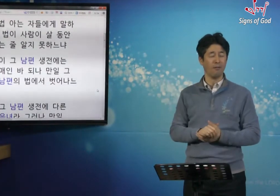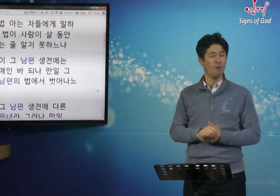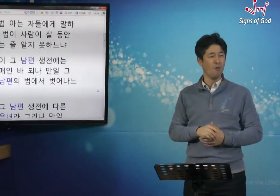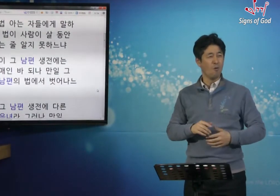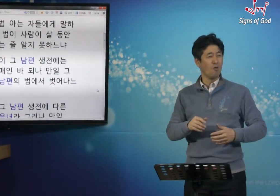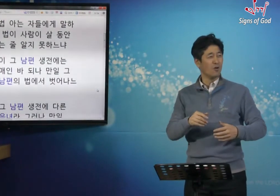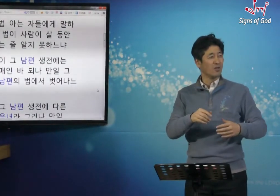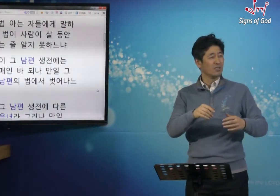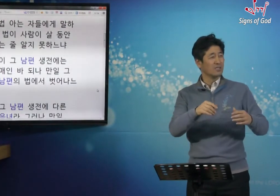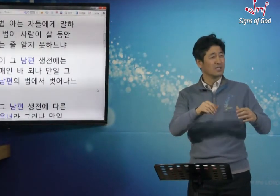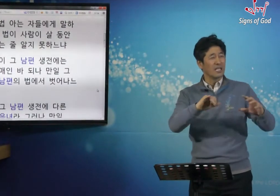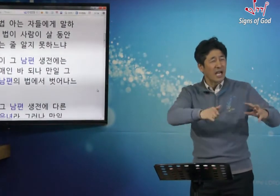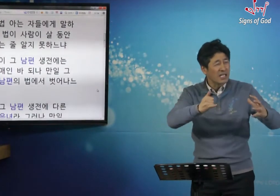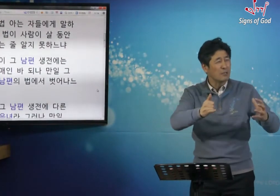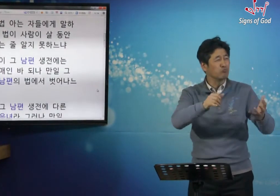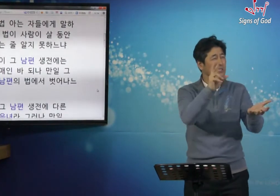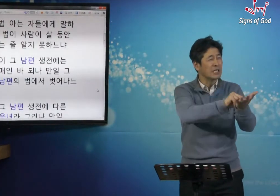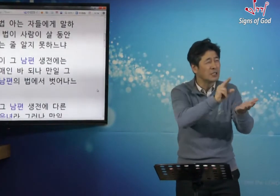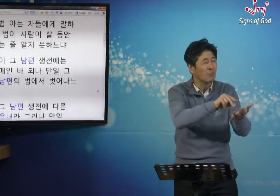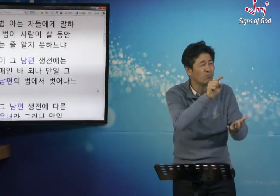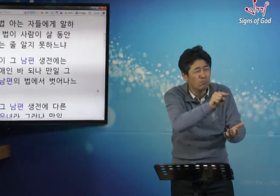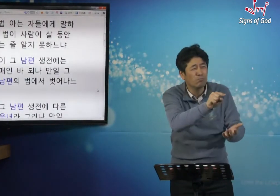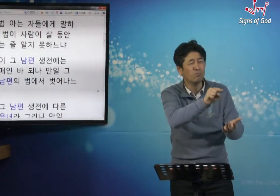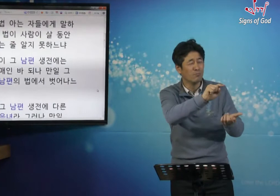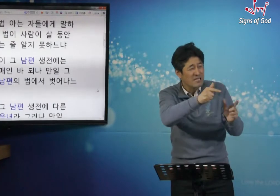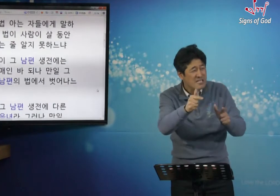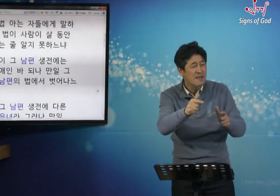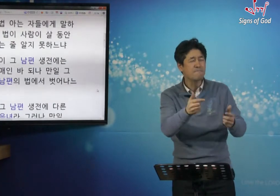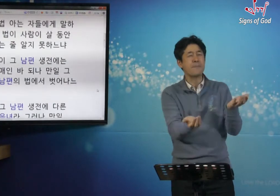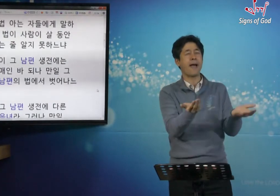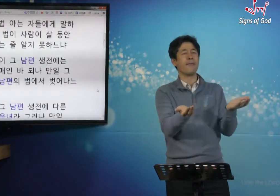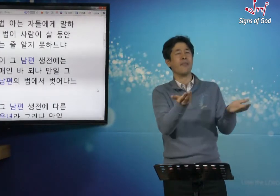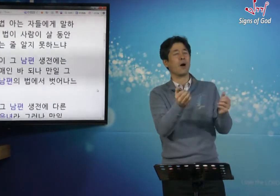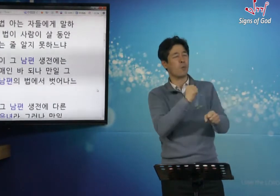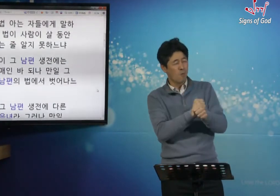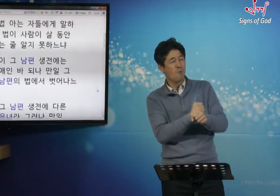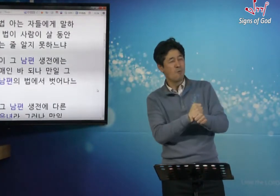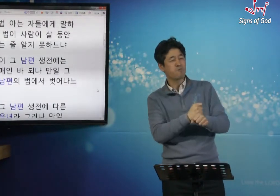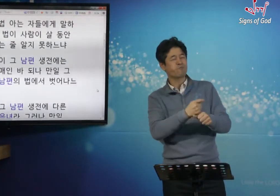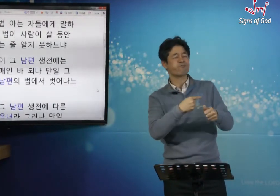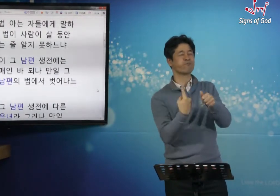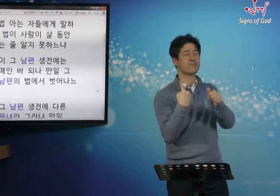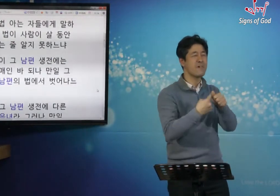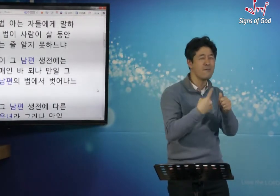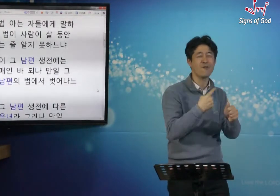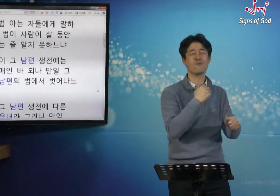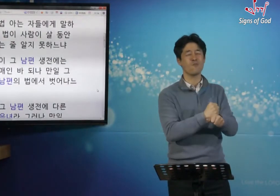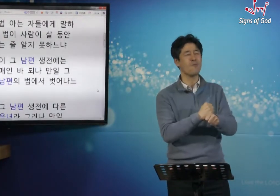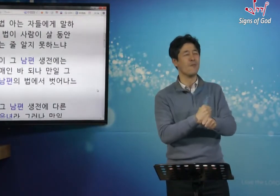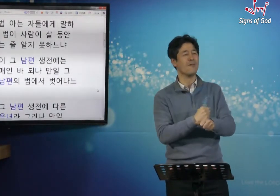못하고 그것을 잊고 사는 세상의 문제점들을 비판하고 비방하고